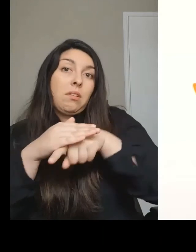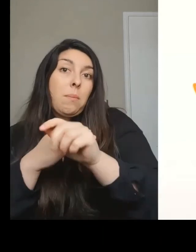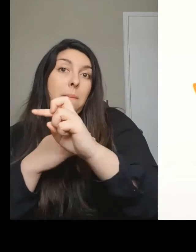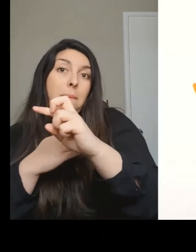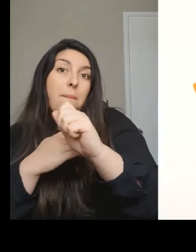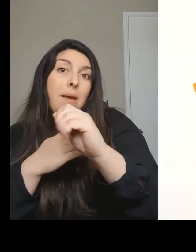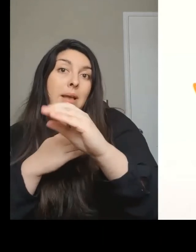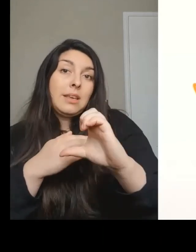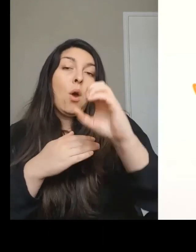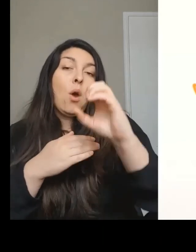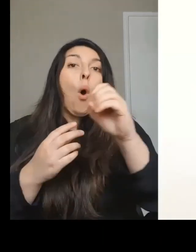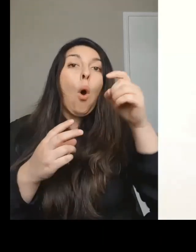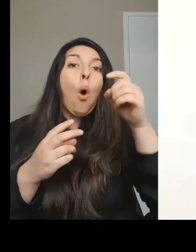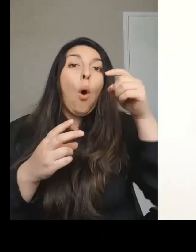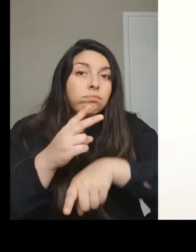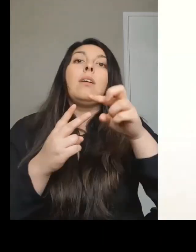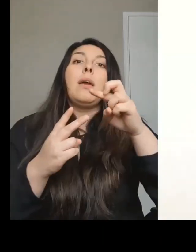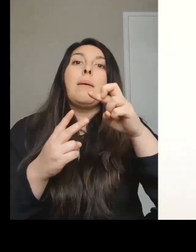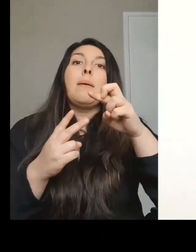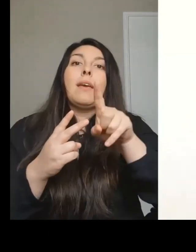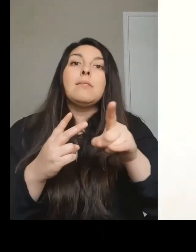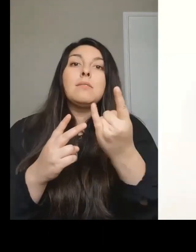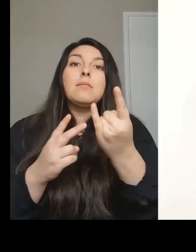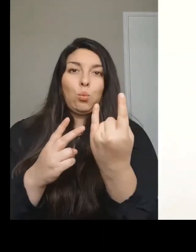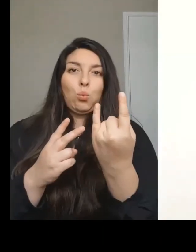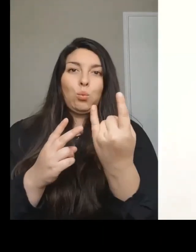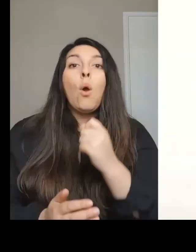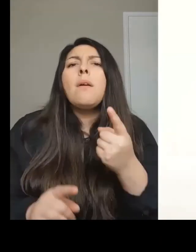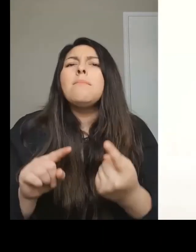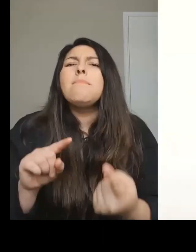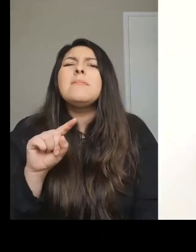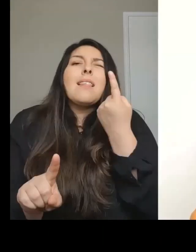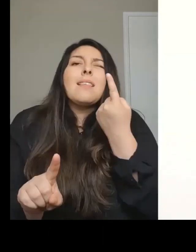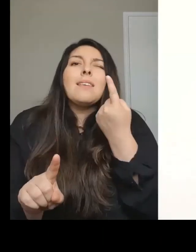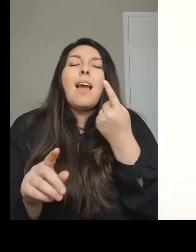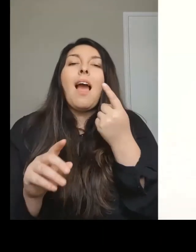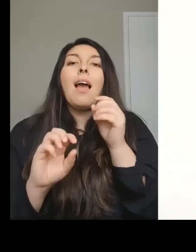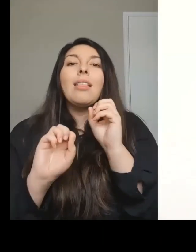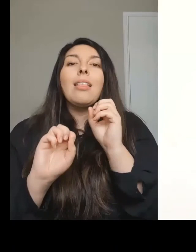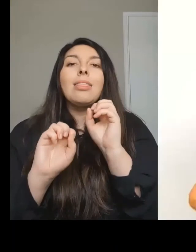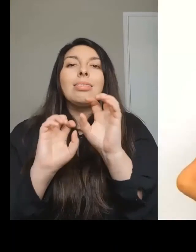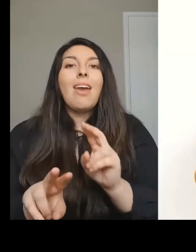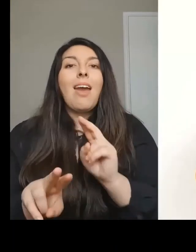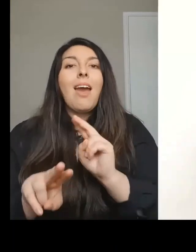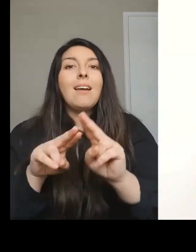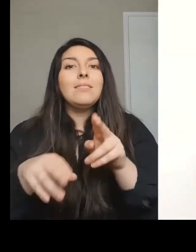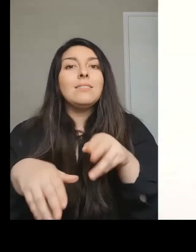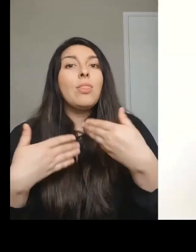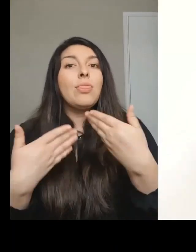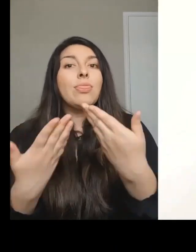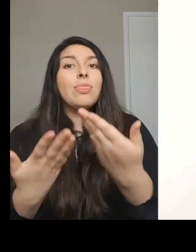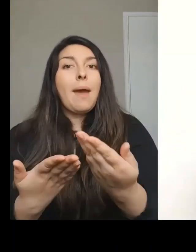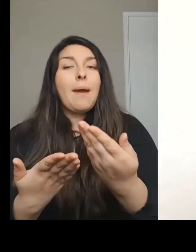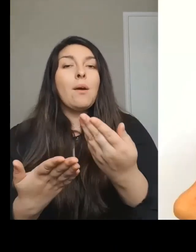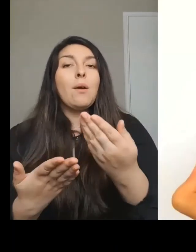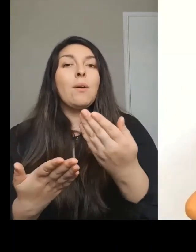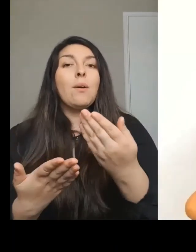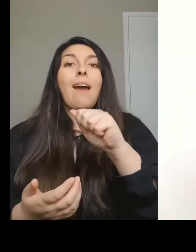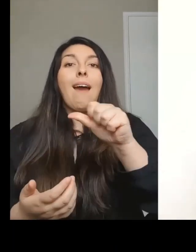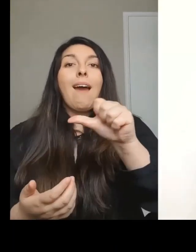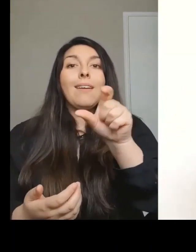Las principales actividades que ofrece AES son, en el área académica, las tutorías de pares,